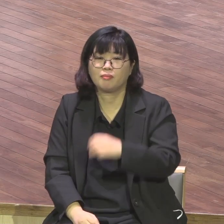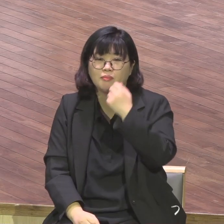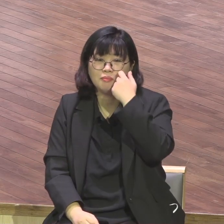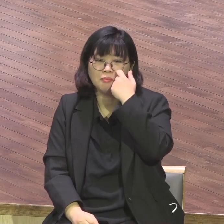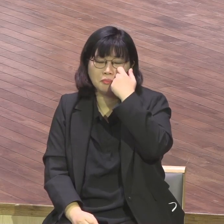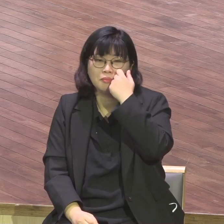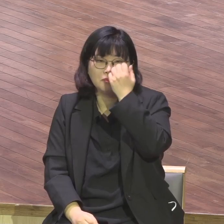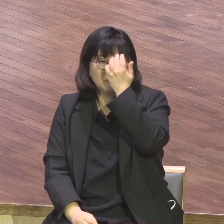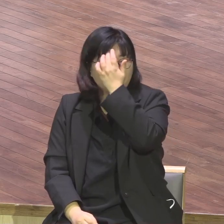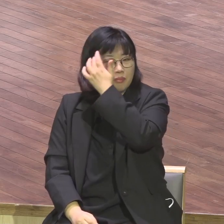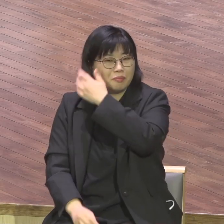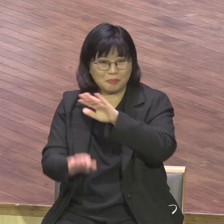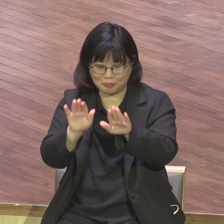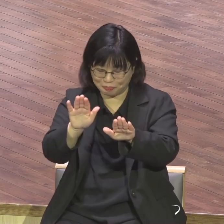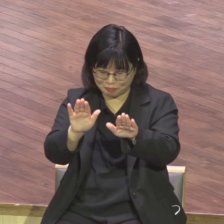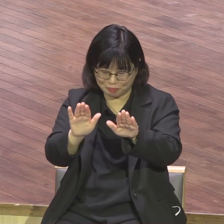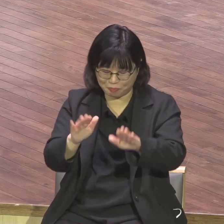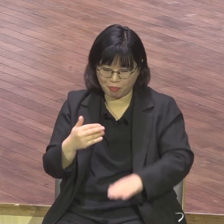말로 끝난대요.